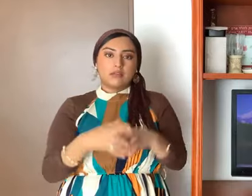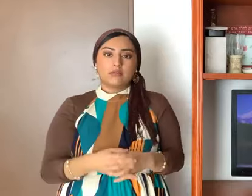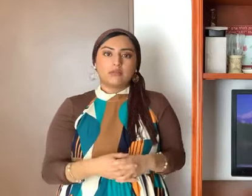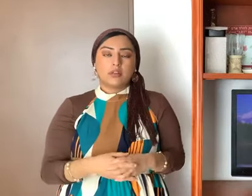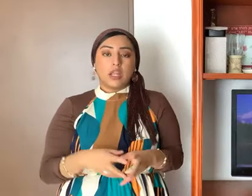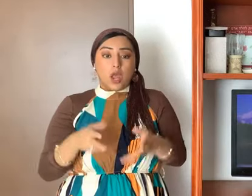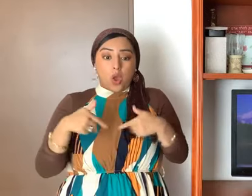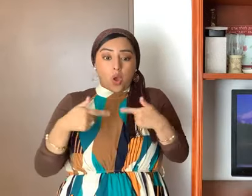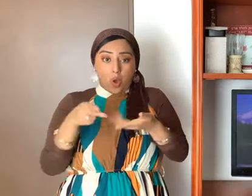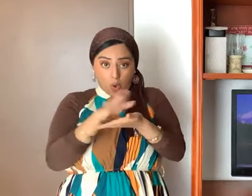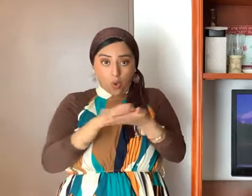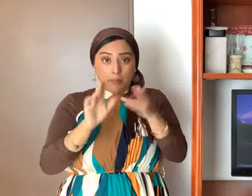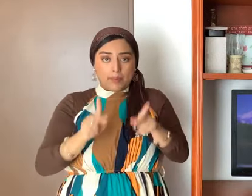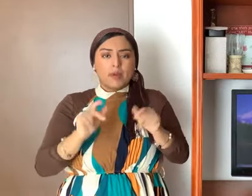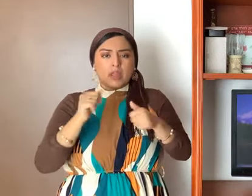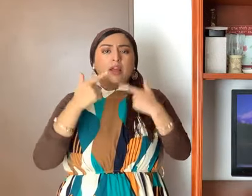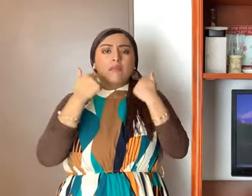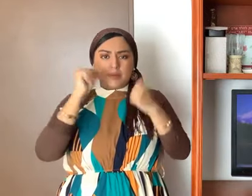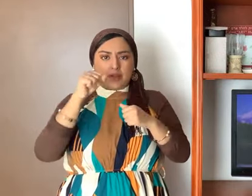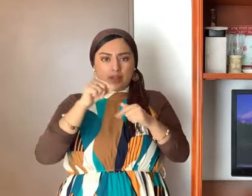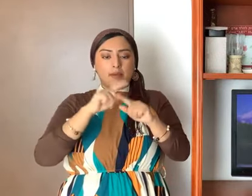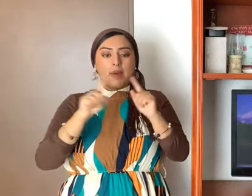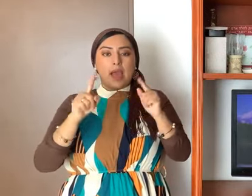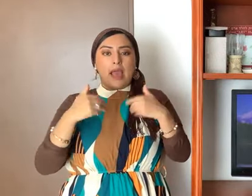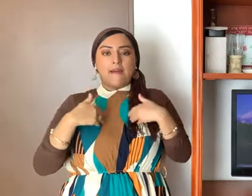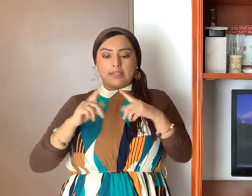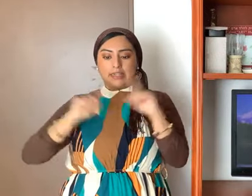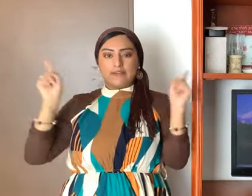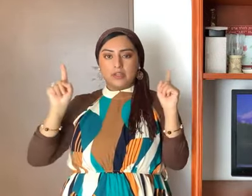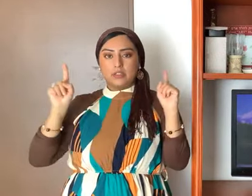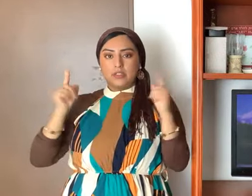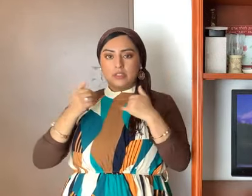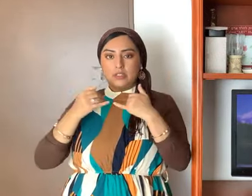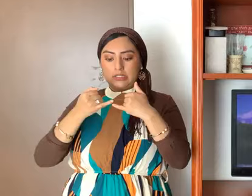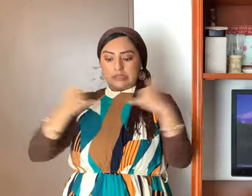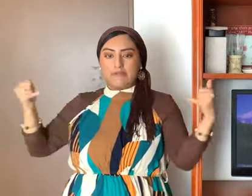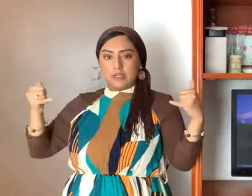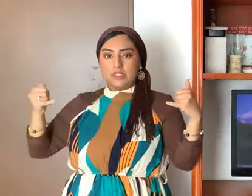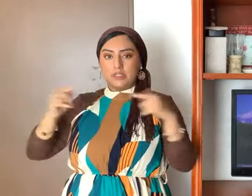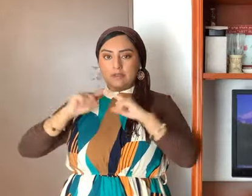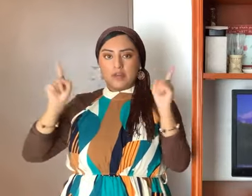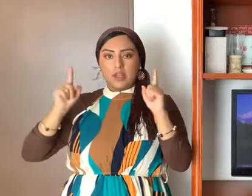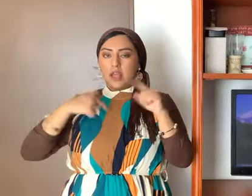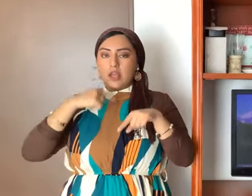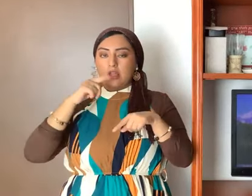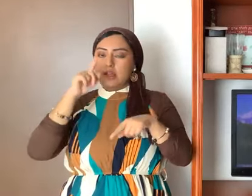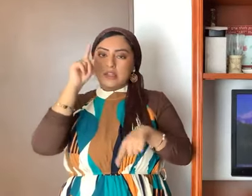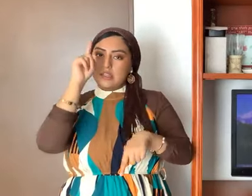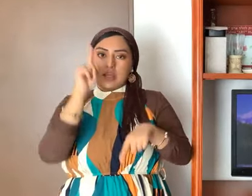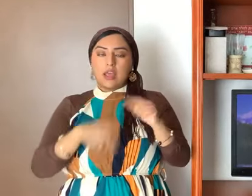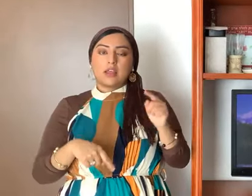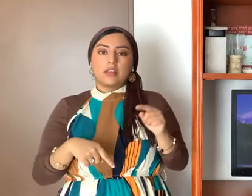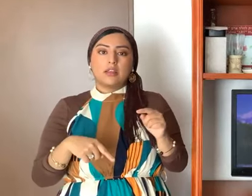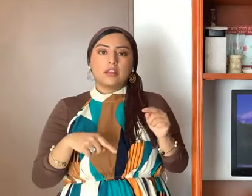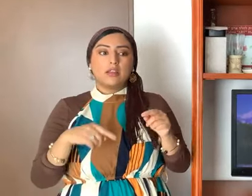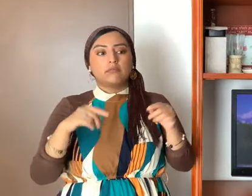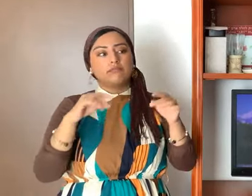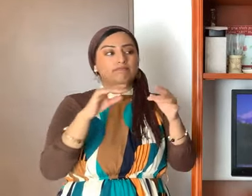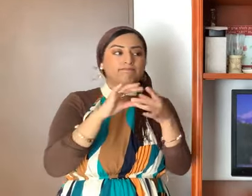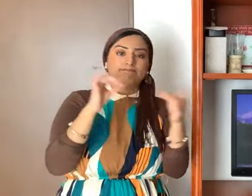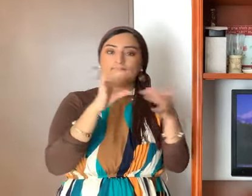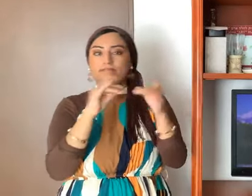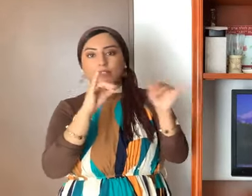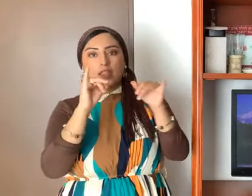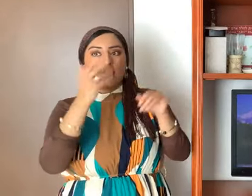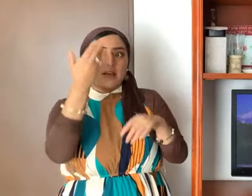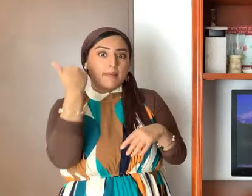Ciertamente los Kadoshim nos reímos, pero tiene que haber una diferencia, tiene que haber un cambio. No puedes seguir también hablando como